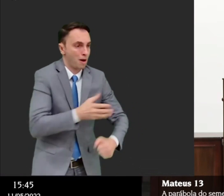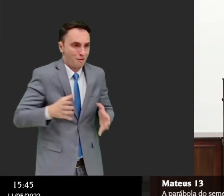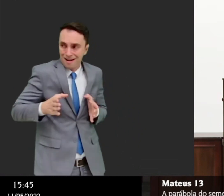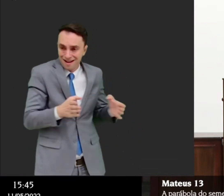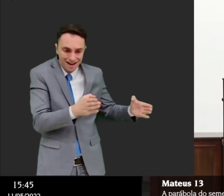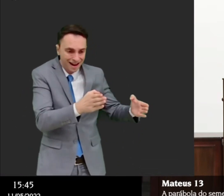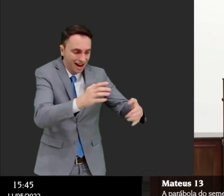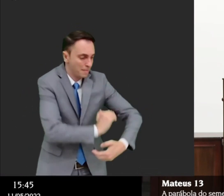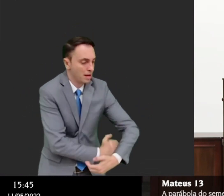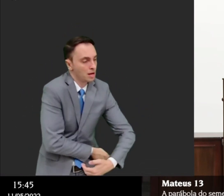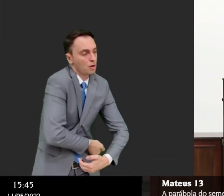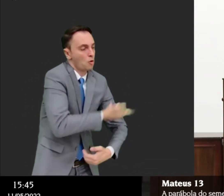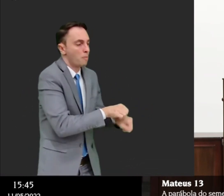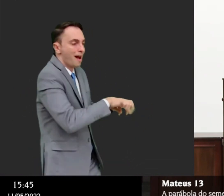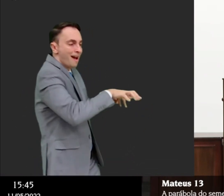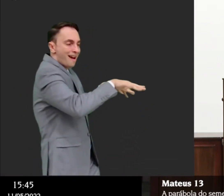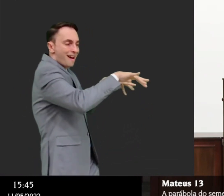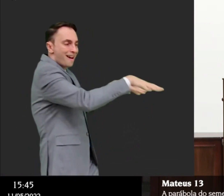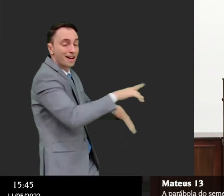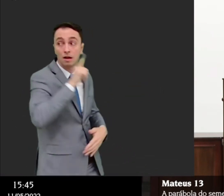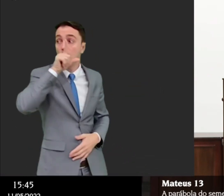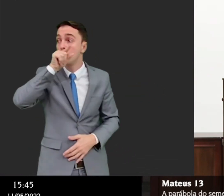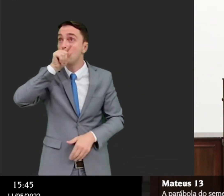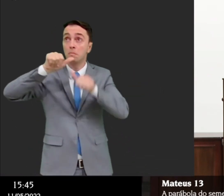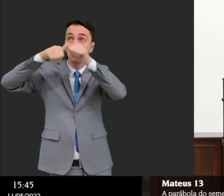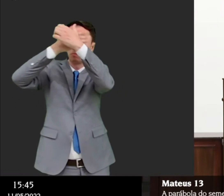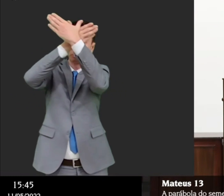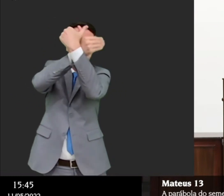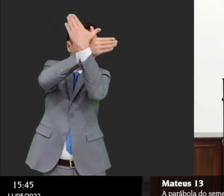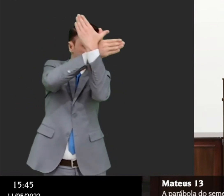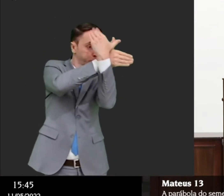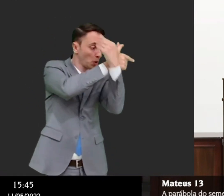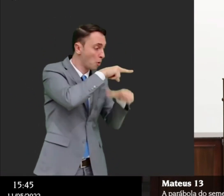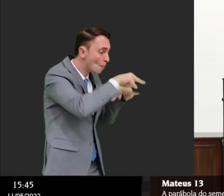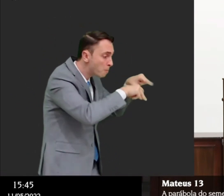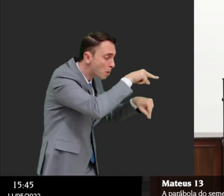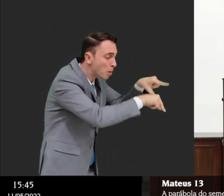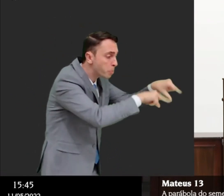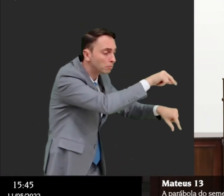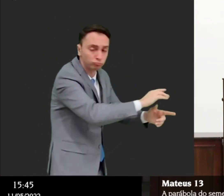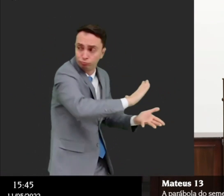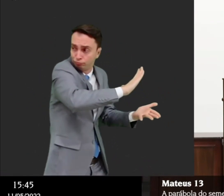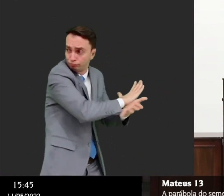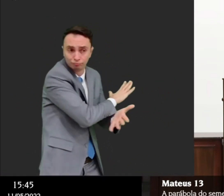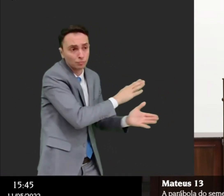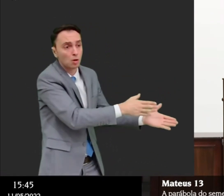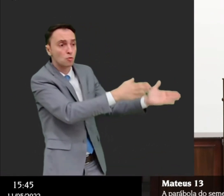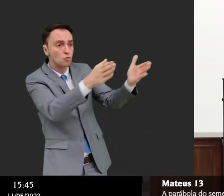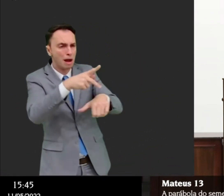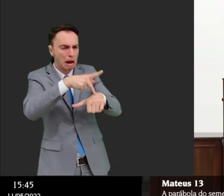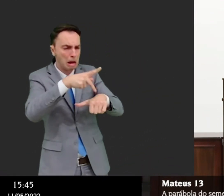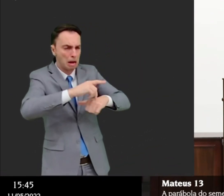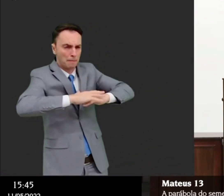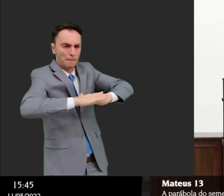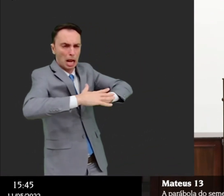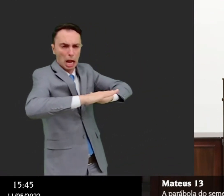caminho, e vieram as aves, e comeram-na. Outra parte caiu em pedregais, então não havia, onde